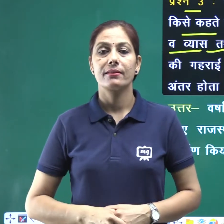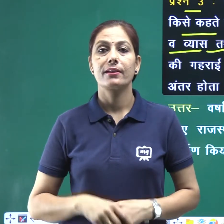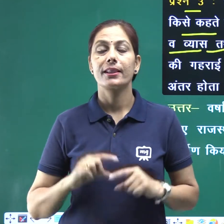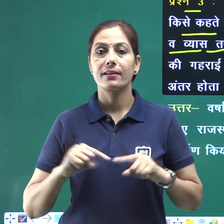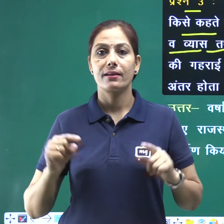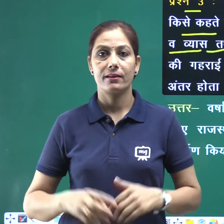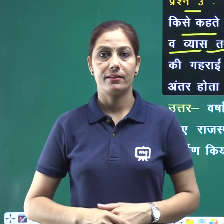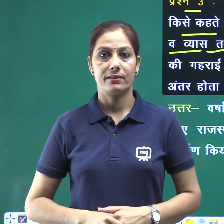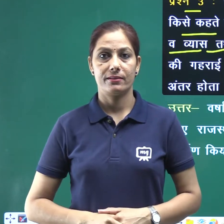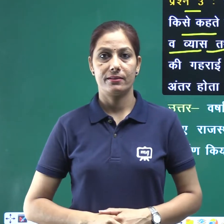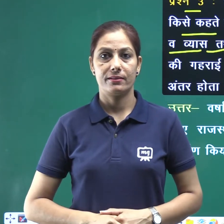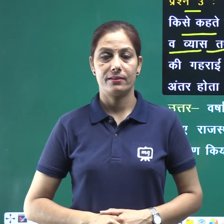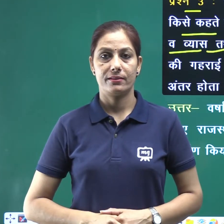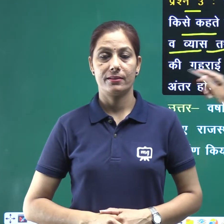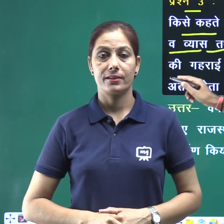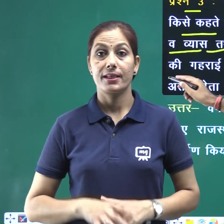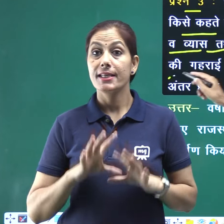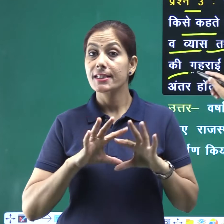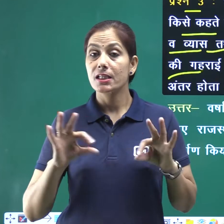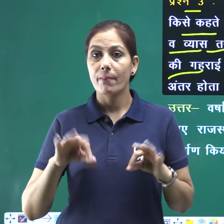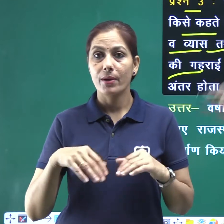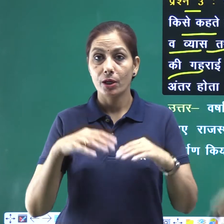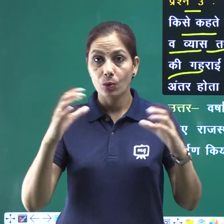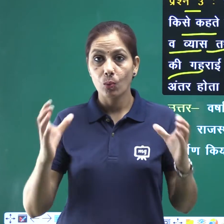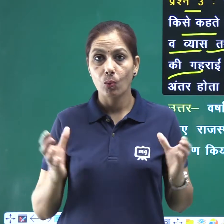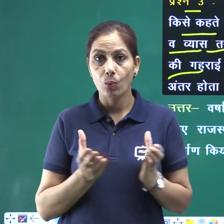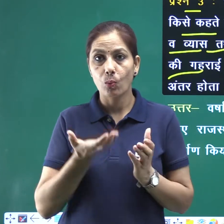तथा सामान्य कुओं की